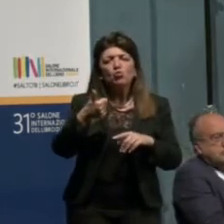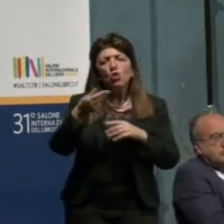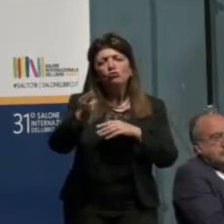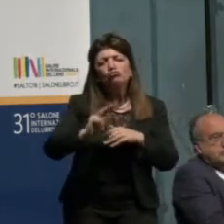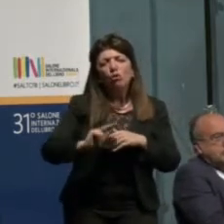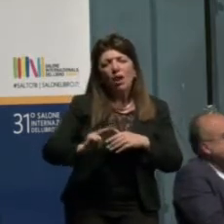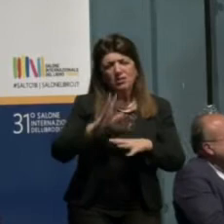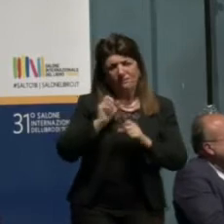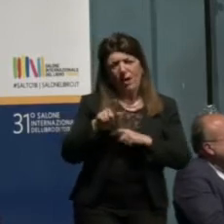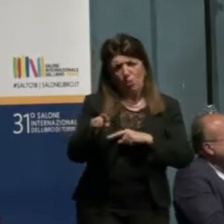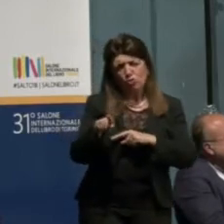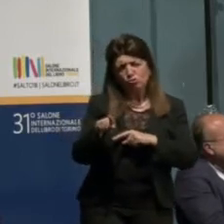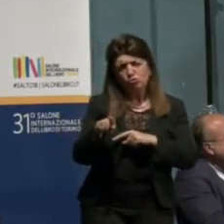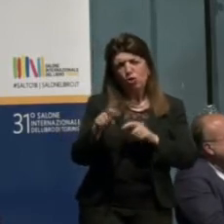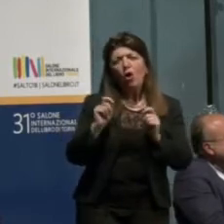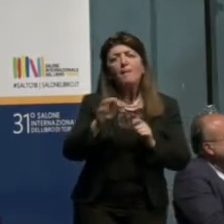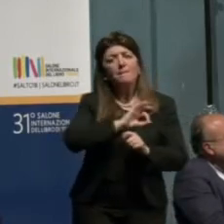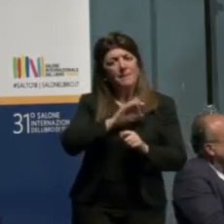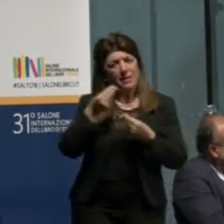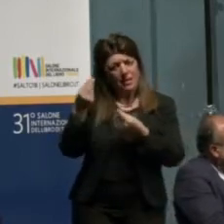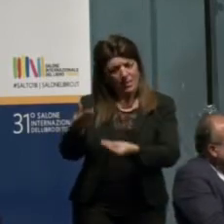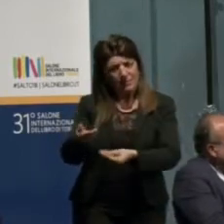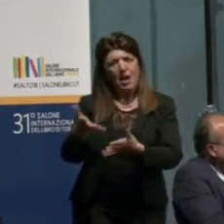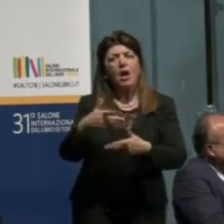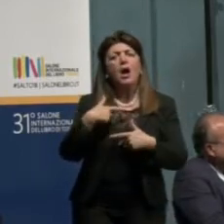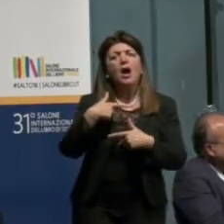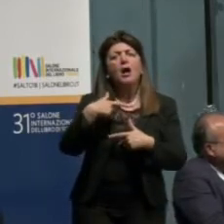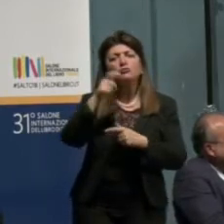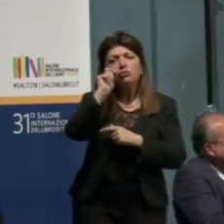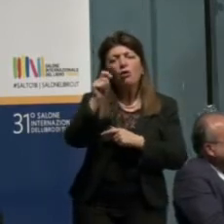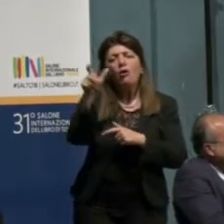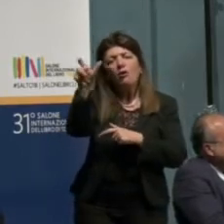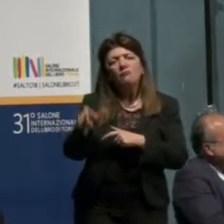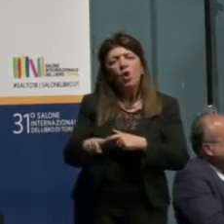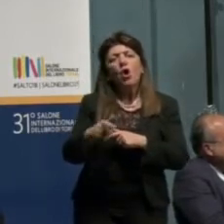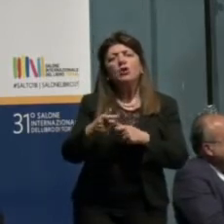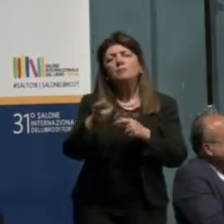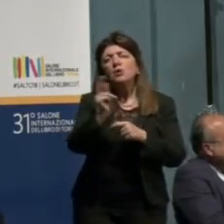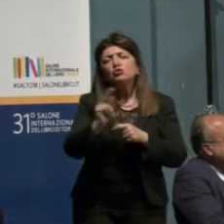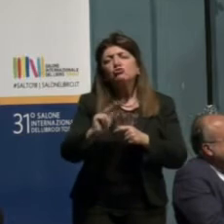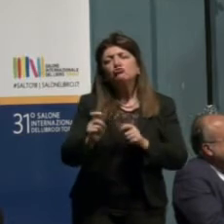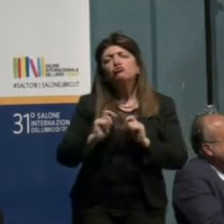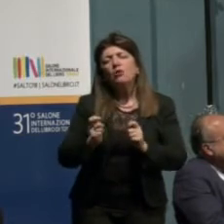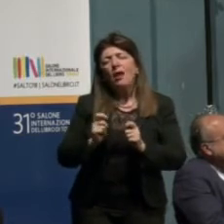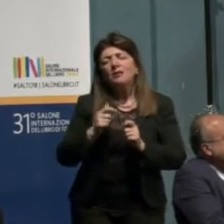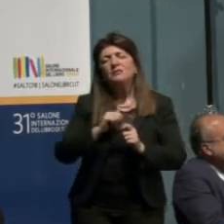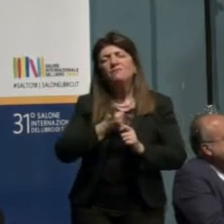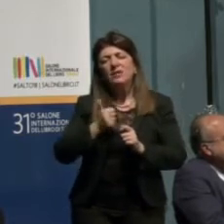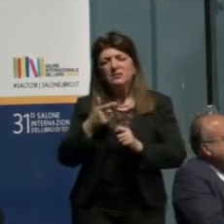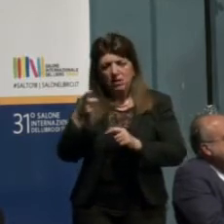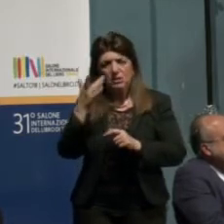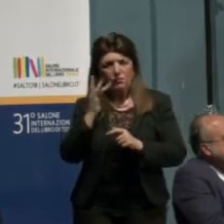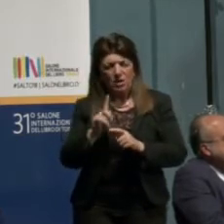famoso e premiato considerato giornalista investigativo che anche rischia e tutto il mio rispetto per